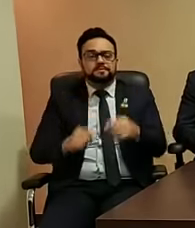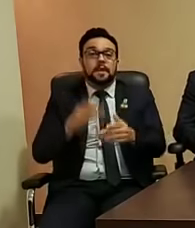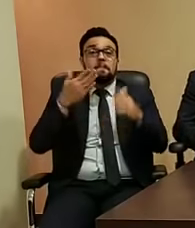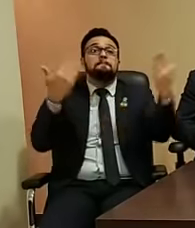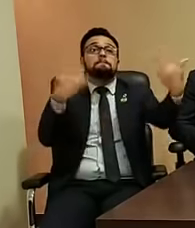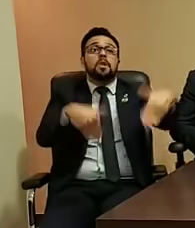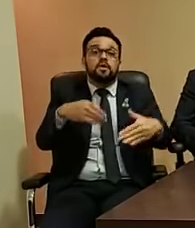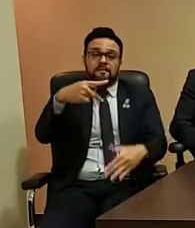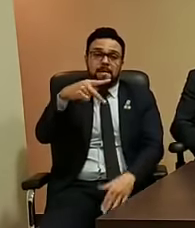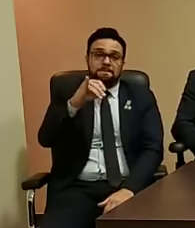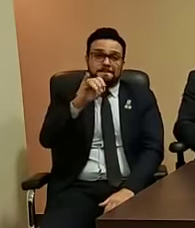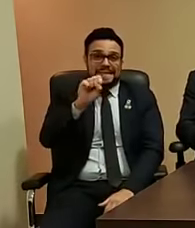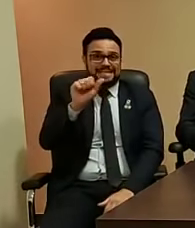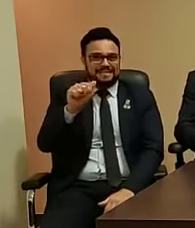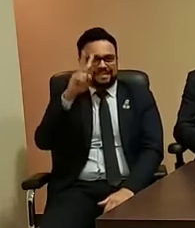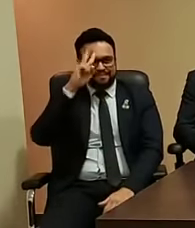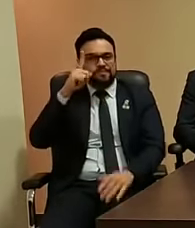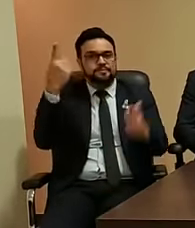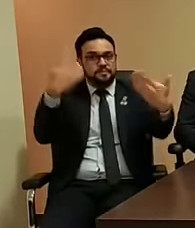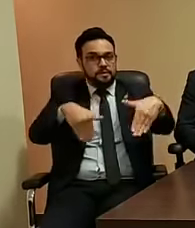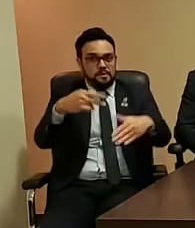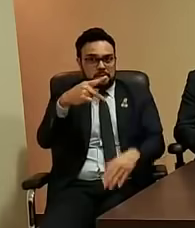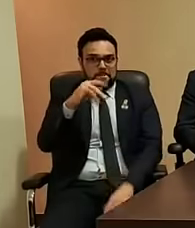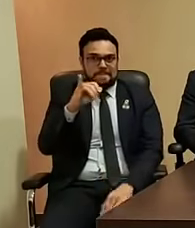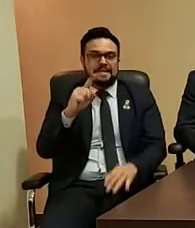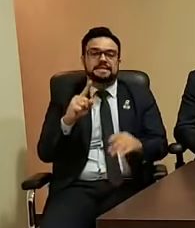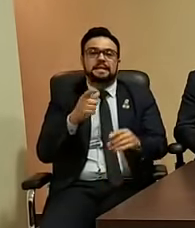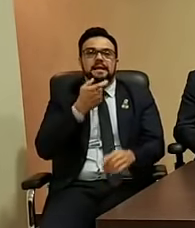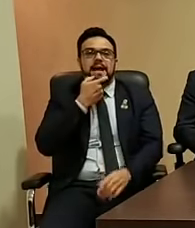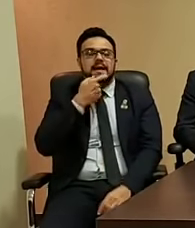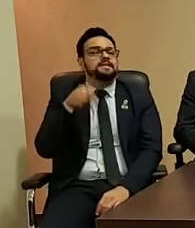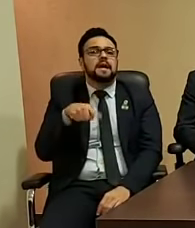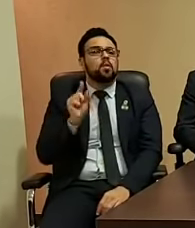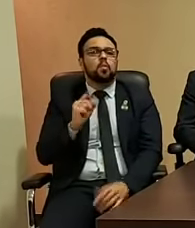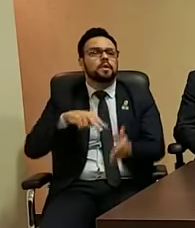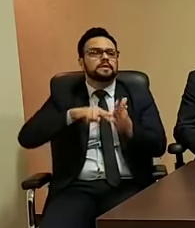PISA. A prova do PISA, em inglês, o que é PISA?